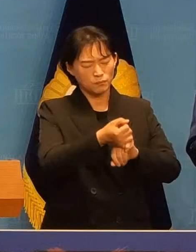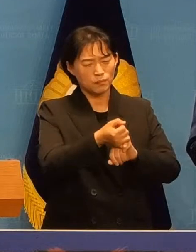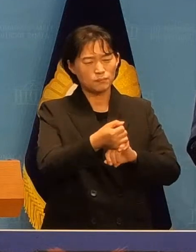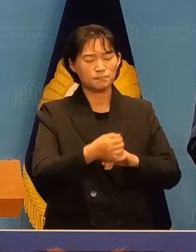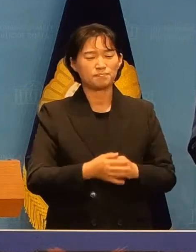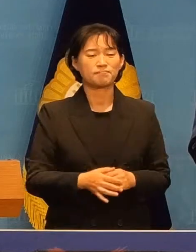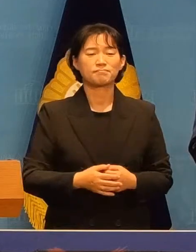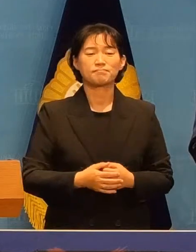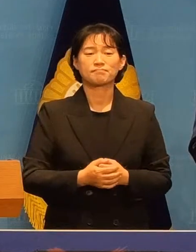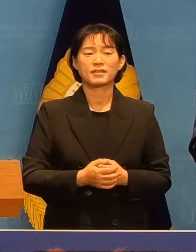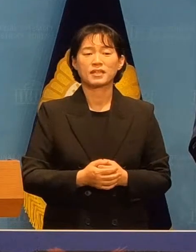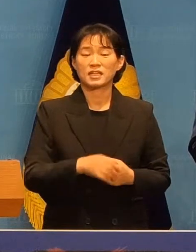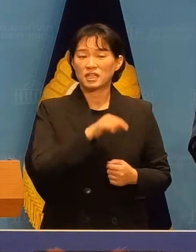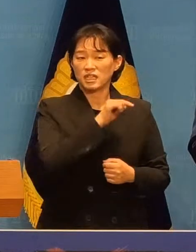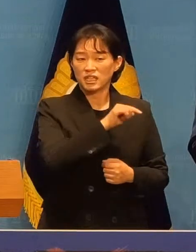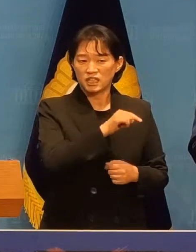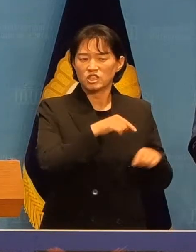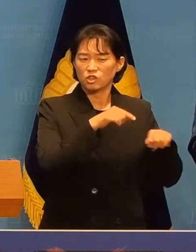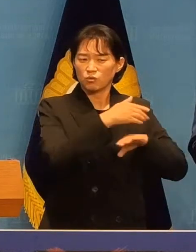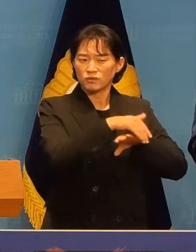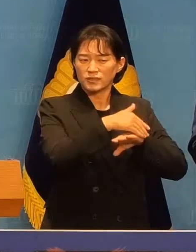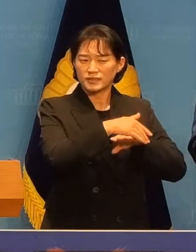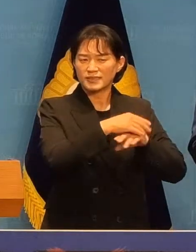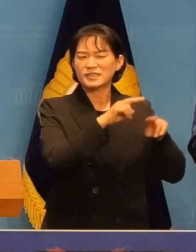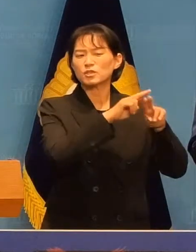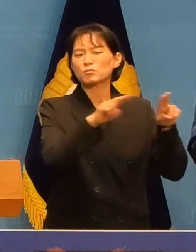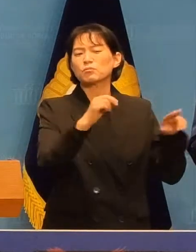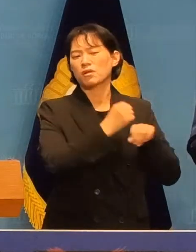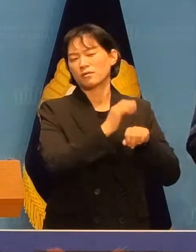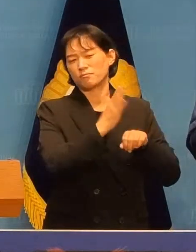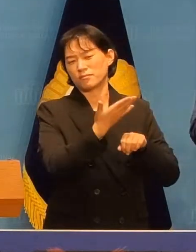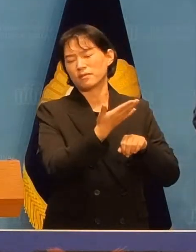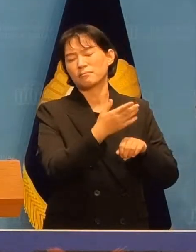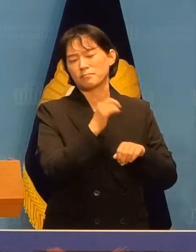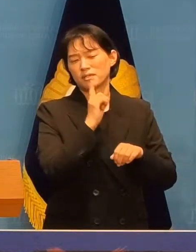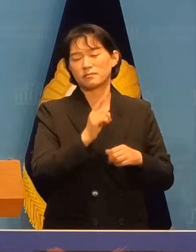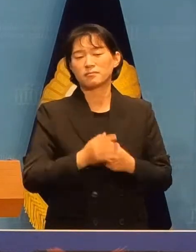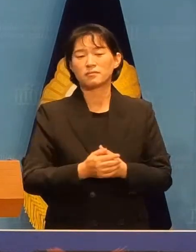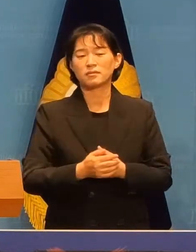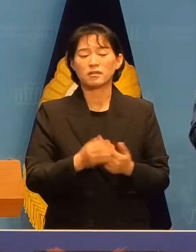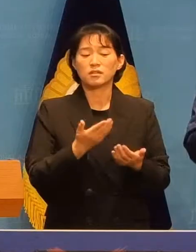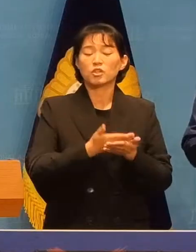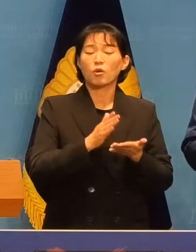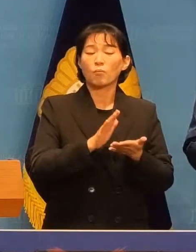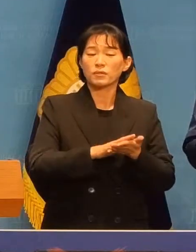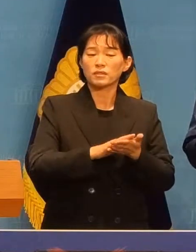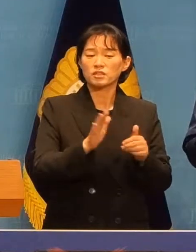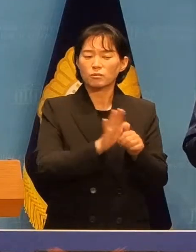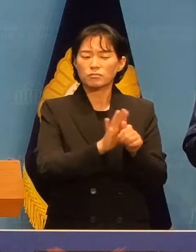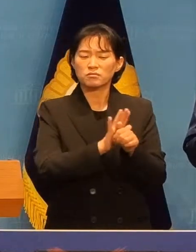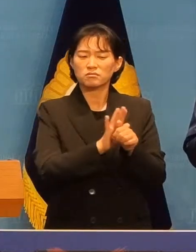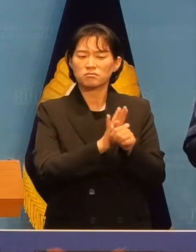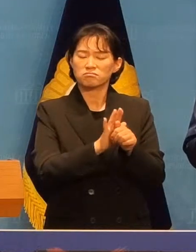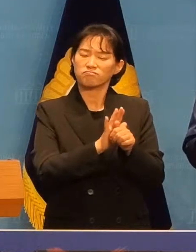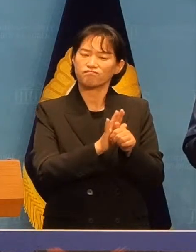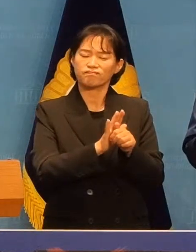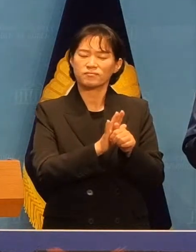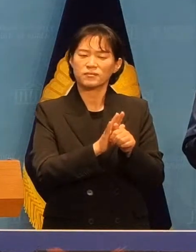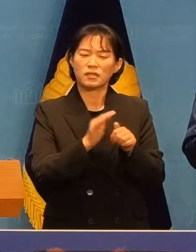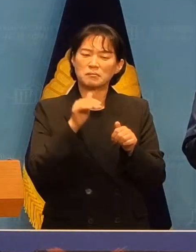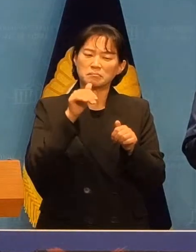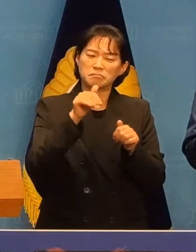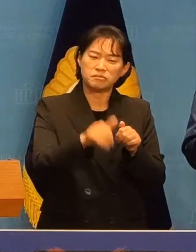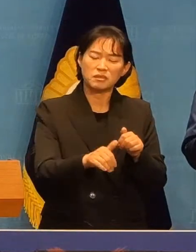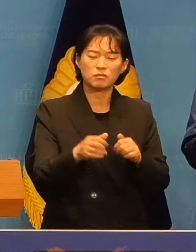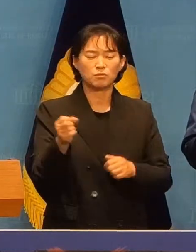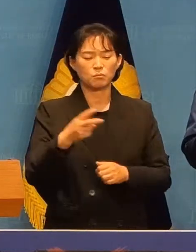이 정책은 철회되어야 한다는 말씀드리고요. 정비 서비스의 품질이 급격히 떨어지고 또